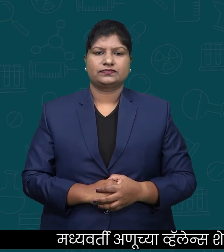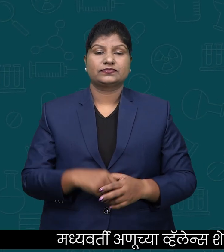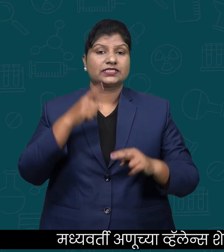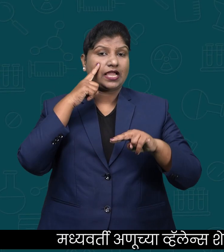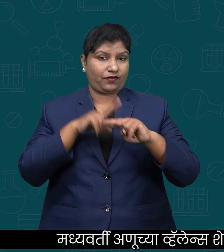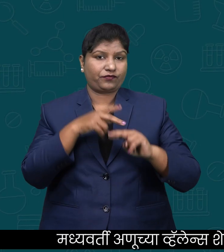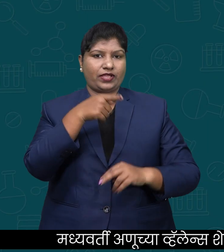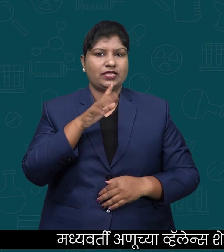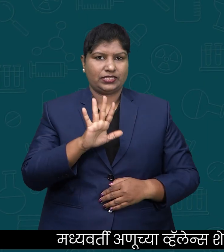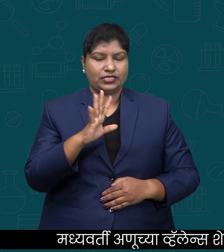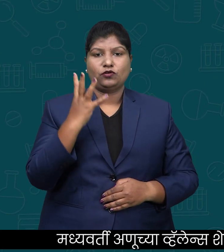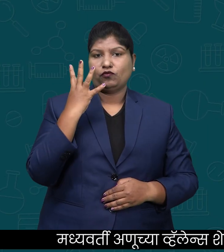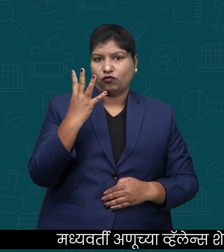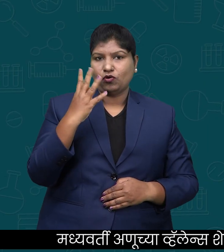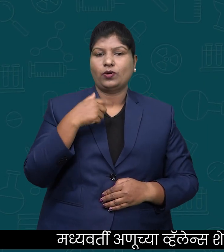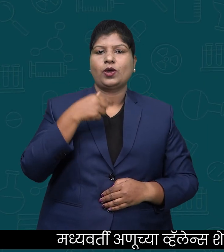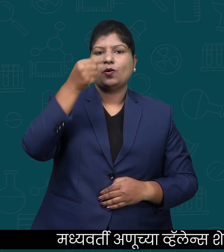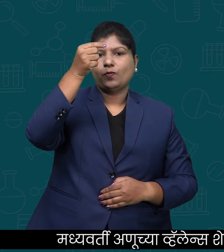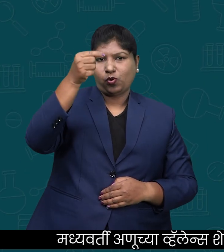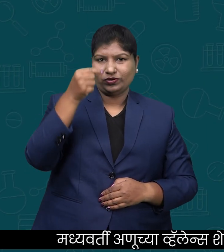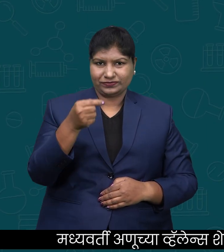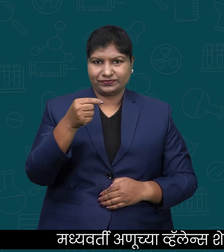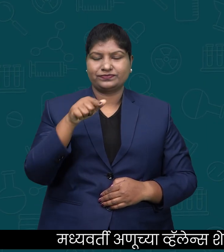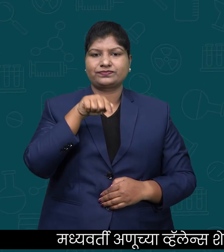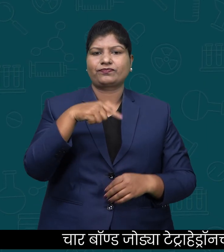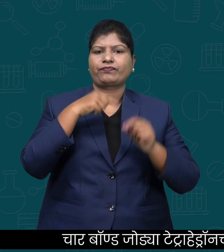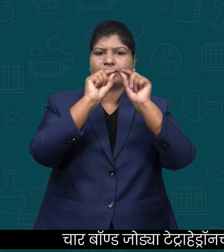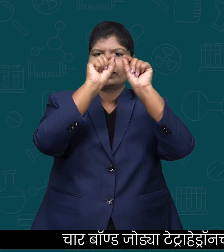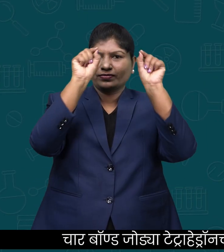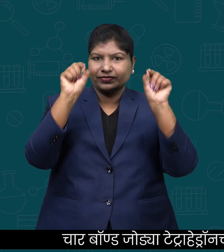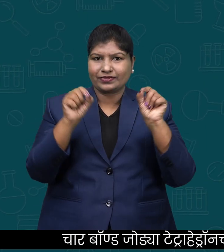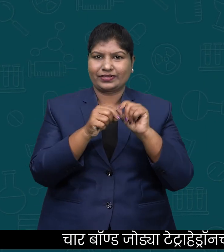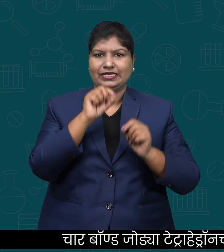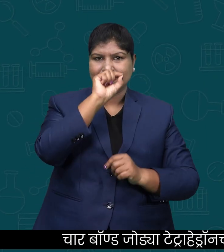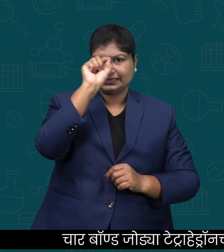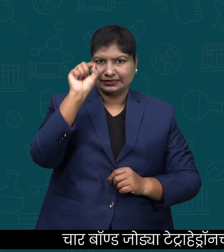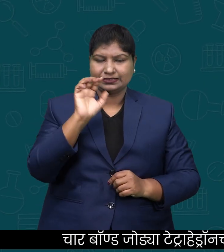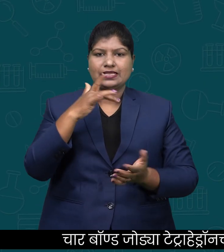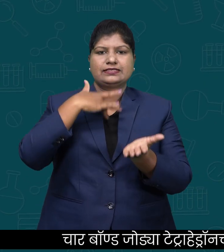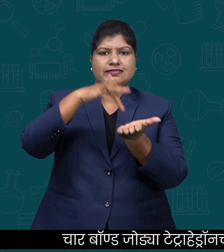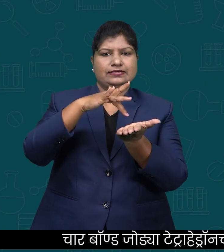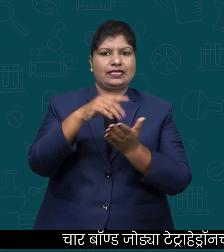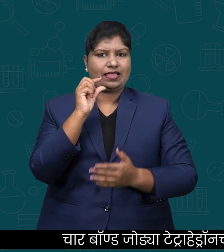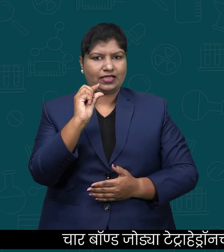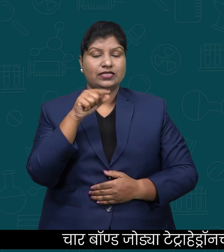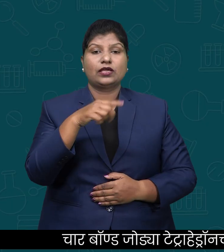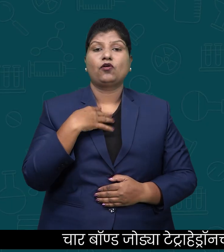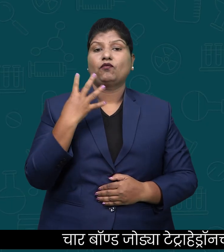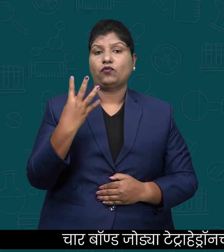मध्यवर्ती अणूच्या व्हॅलेन्स शेलमध्ये 4 बॉन्ड जोड्या असतील तर 4 बॉन्ड जोड्या टेट्राहेड्रॉनच्या 4 कोपऱ्यावर